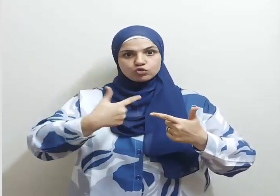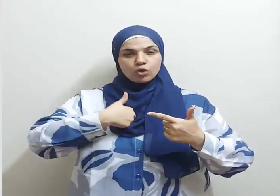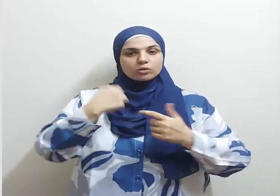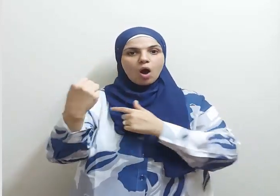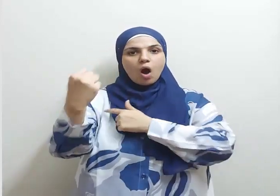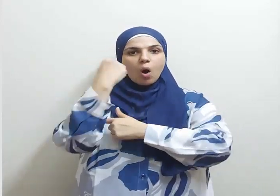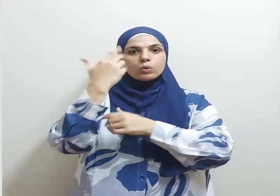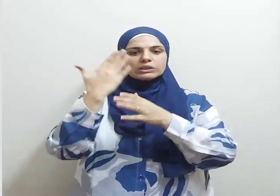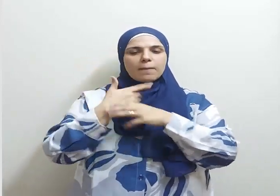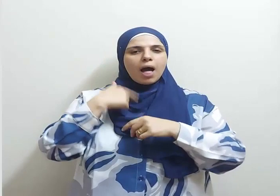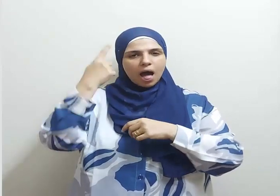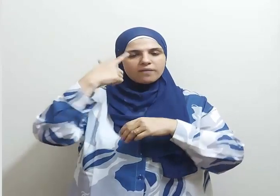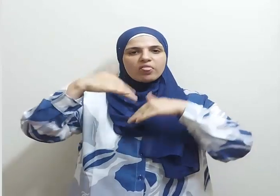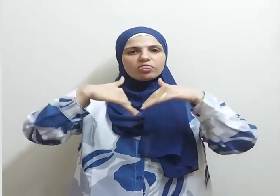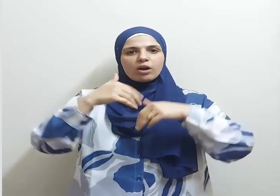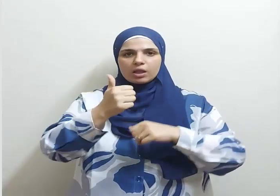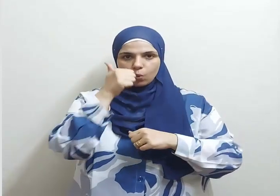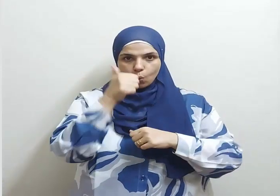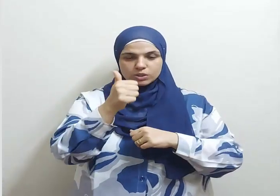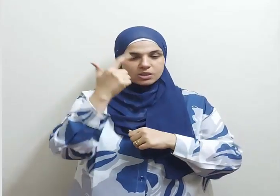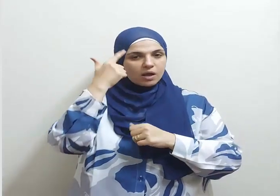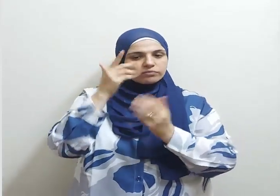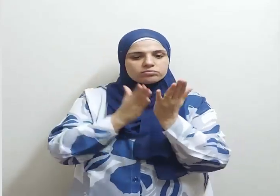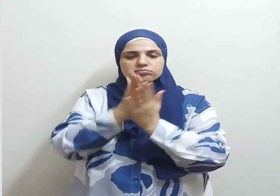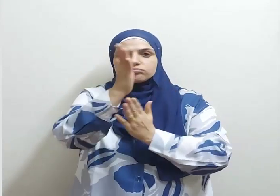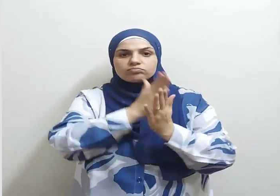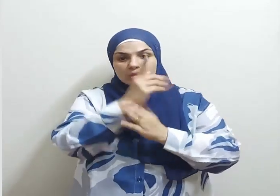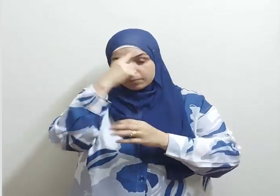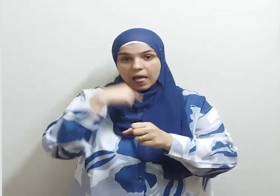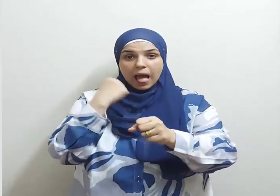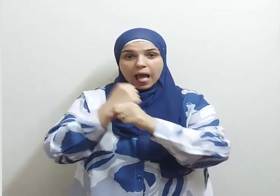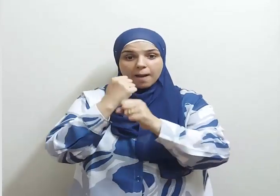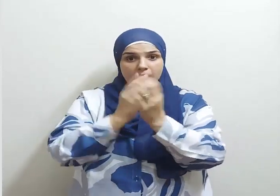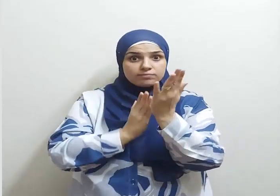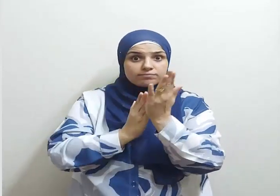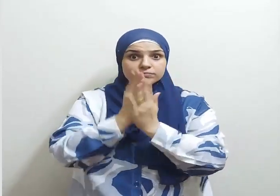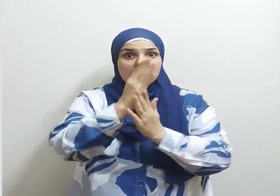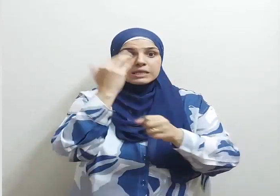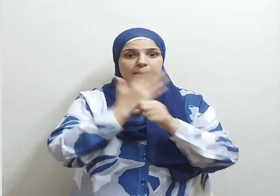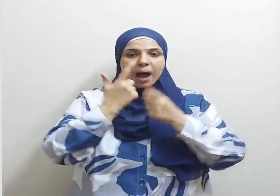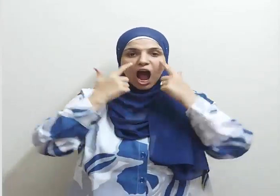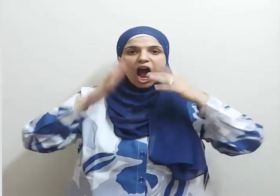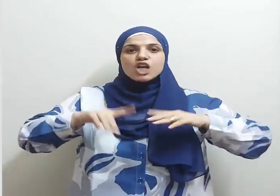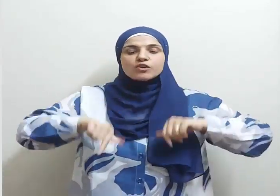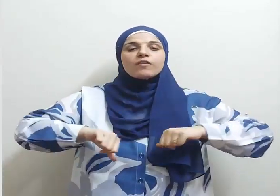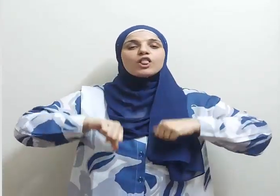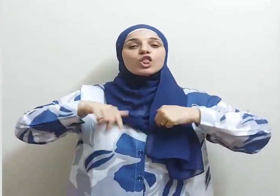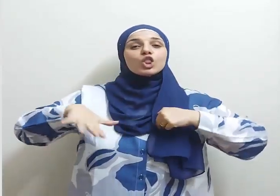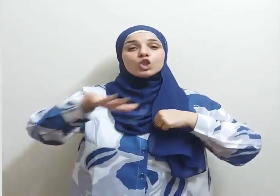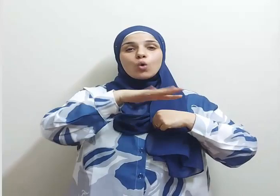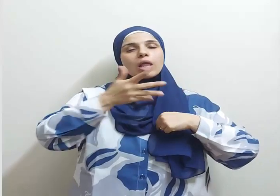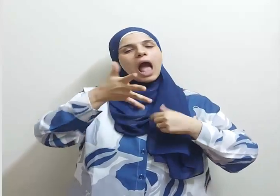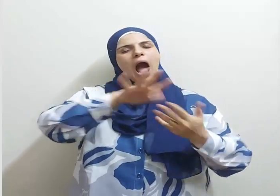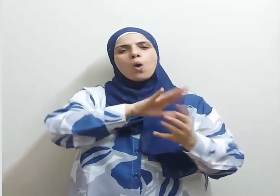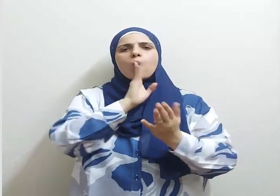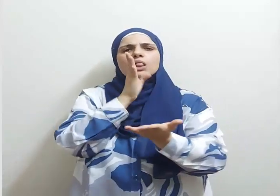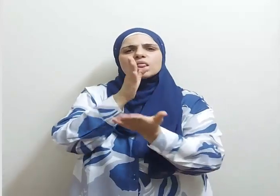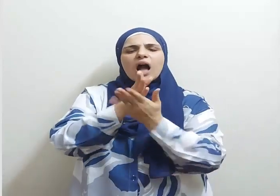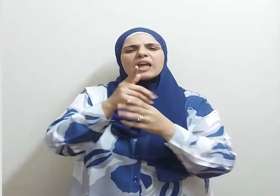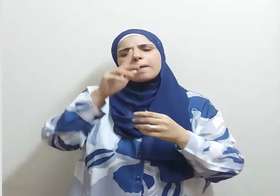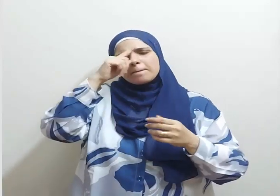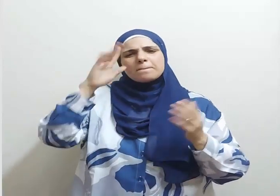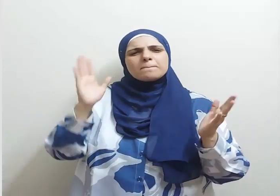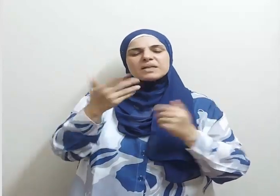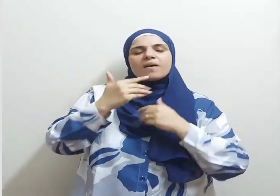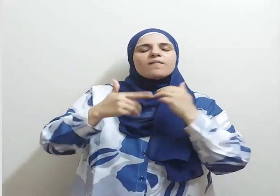احدى الحسنيين او كليهما اما تحقيق ما يصبو اليه في الدنيا واما تحقيق ما يريده